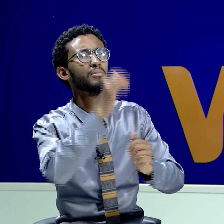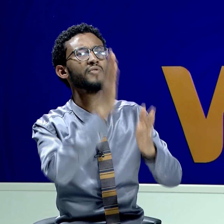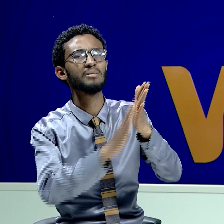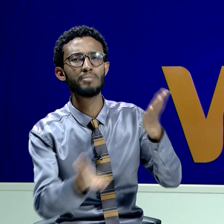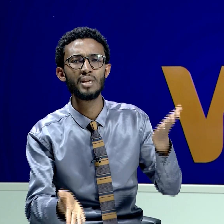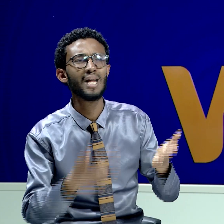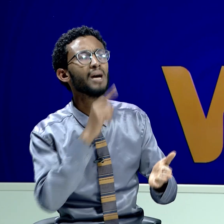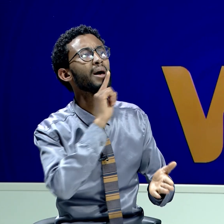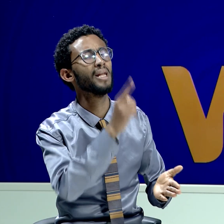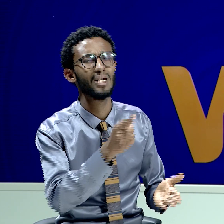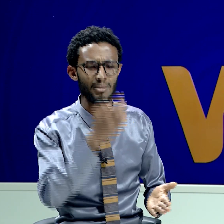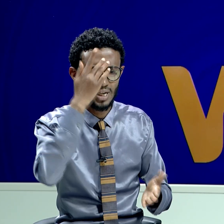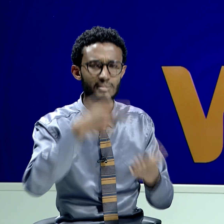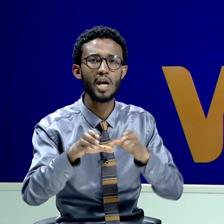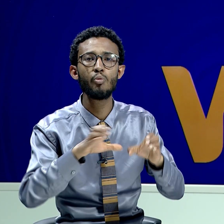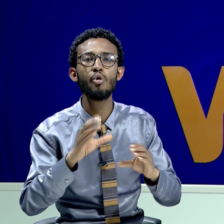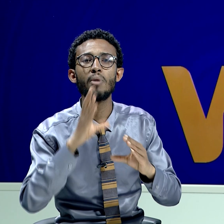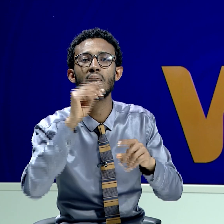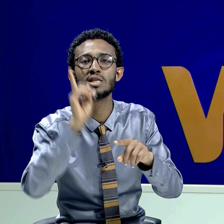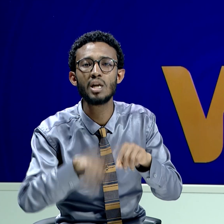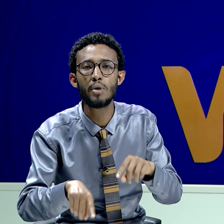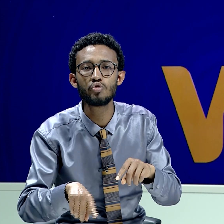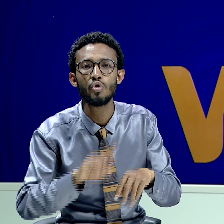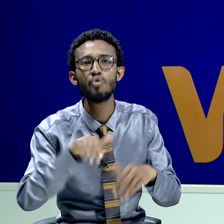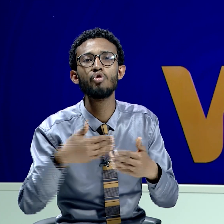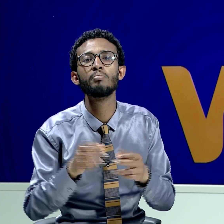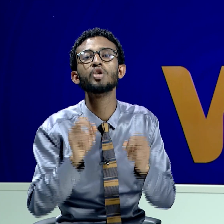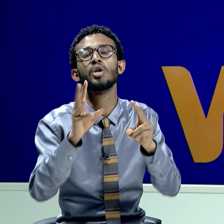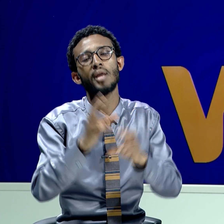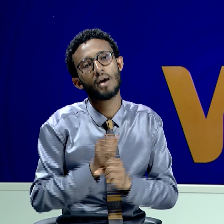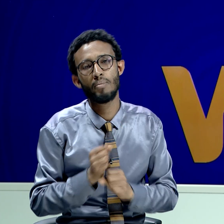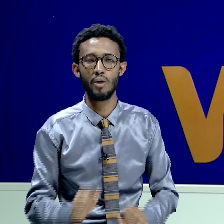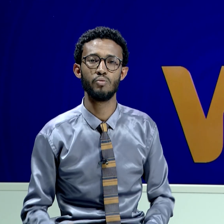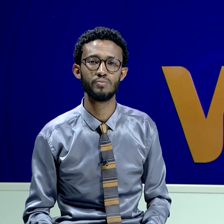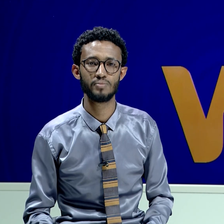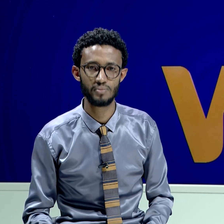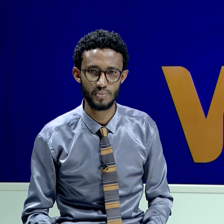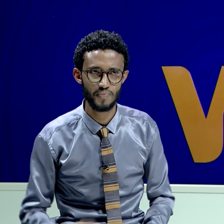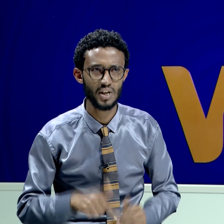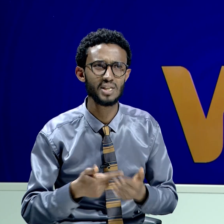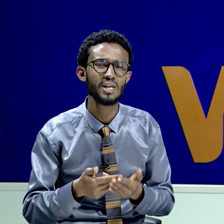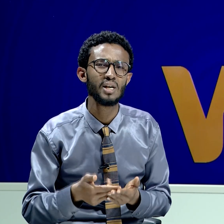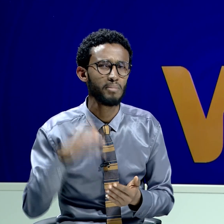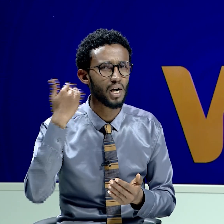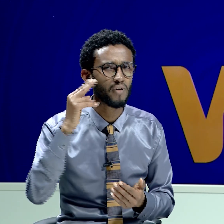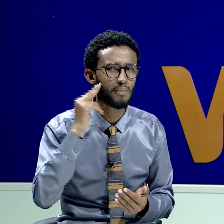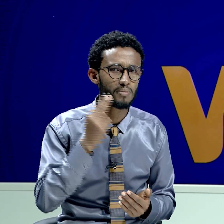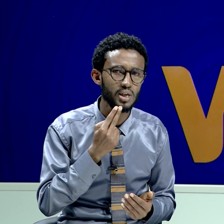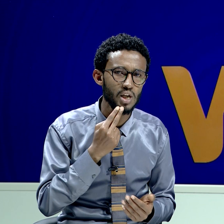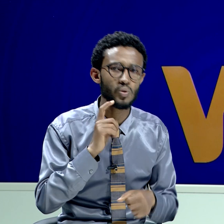متفس مبين أنت ما إنا. لما نزم تارك بلو مناجر سلام ما يشون لون بيشوا تاي كبلو. يز بكافل مسما سنن